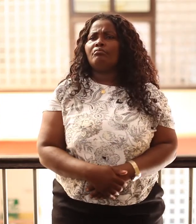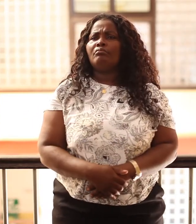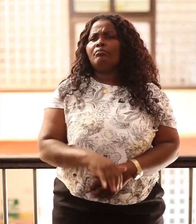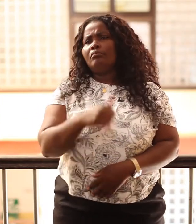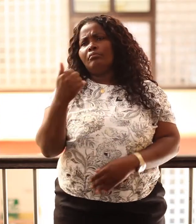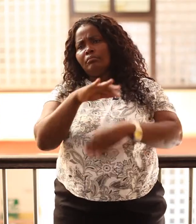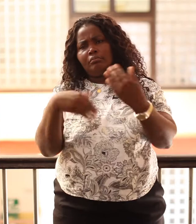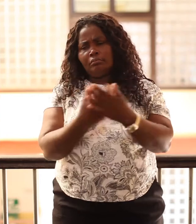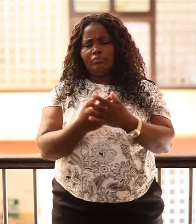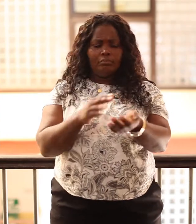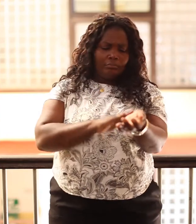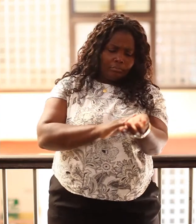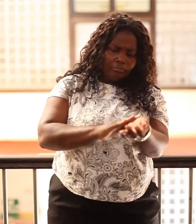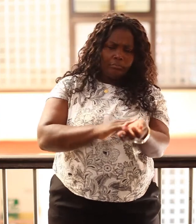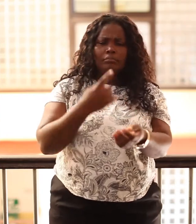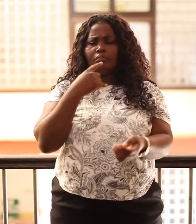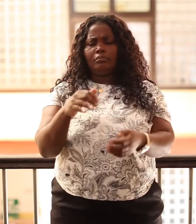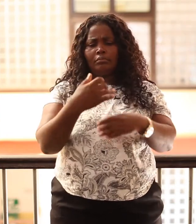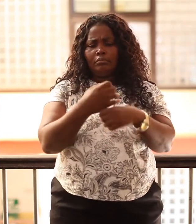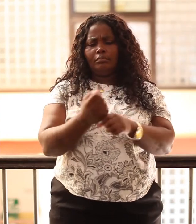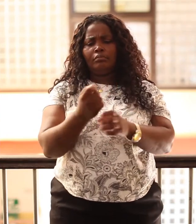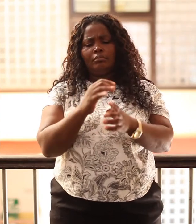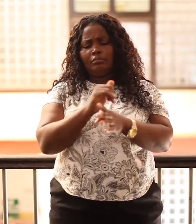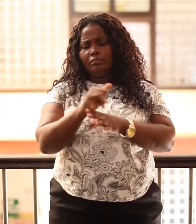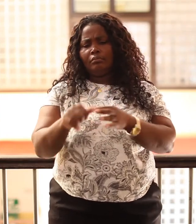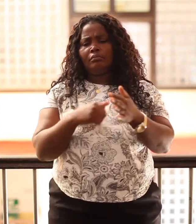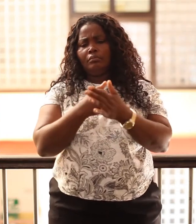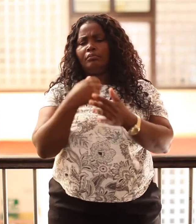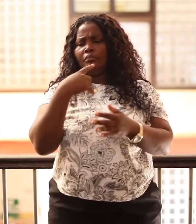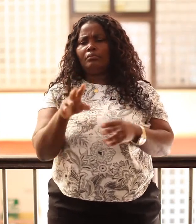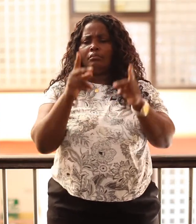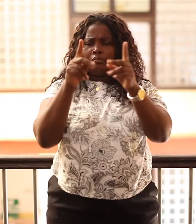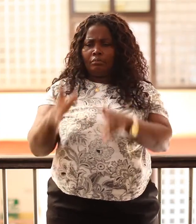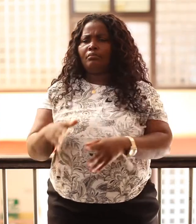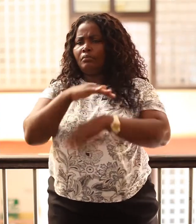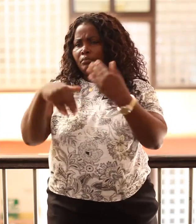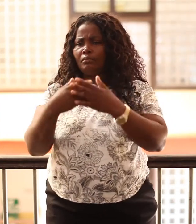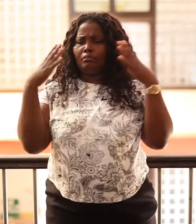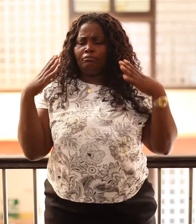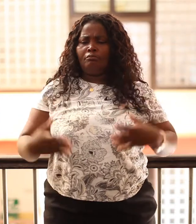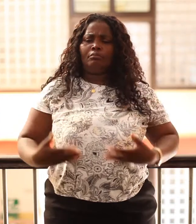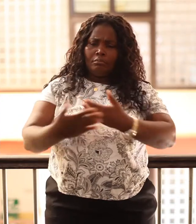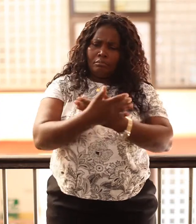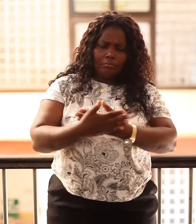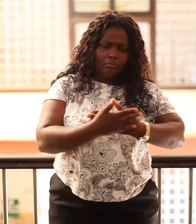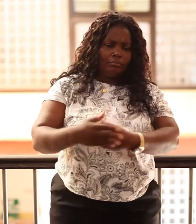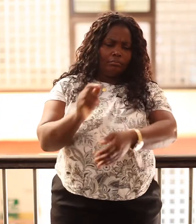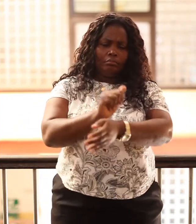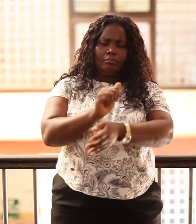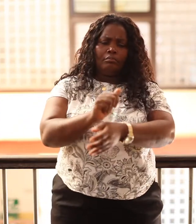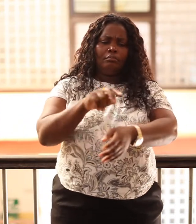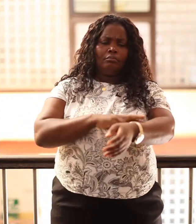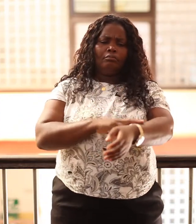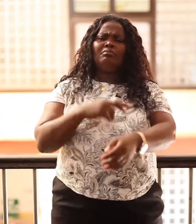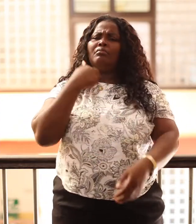Aunque no todas las razas sean tratadas igual, todos somos humanos, esto sí. Bebé antirracista